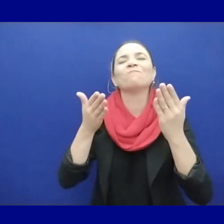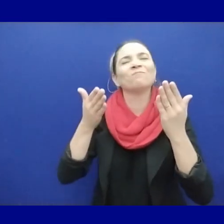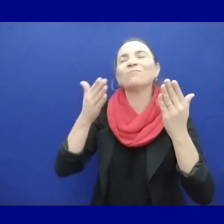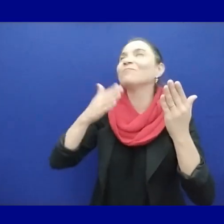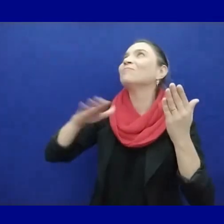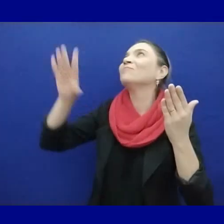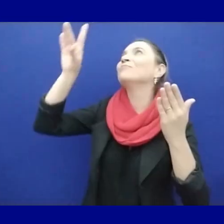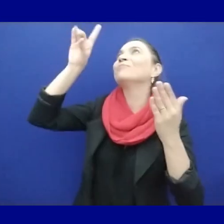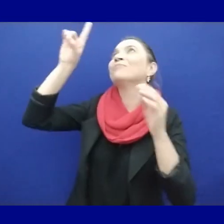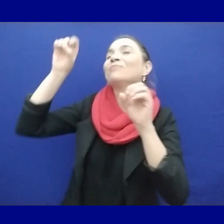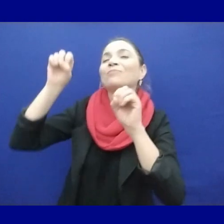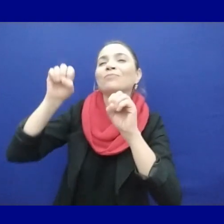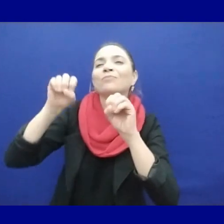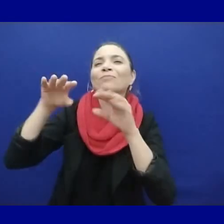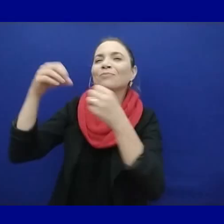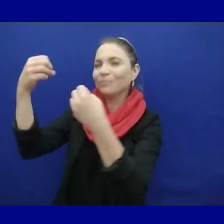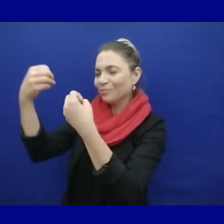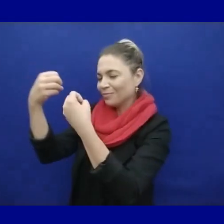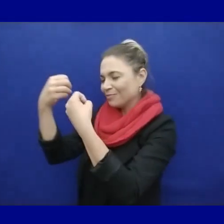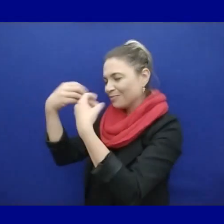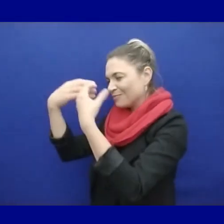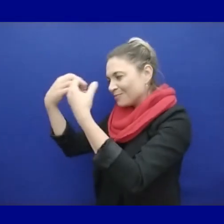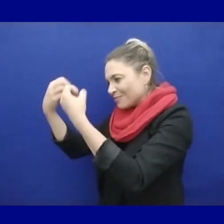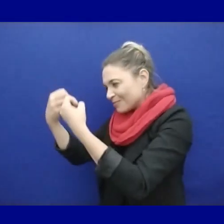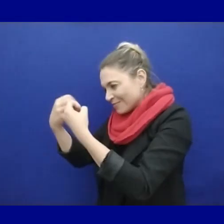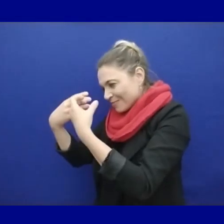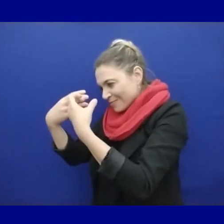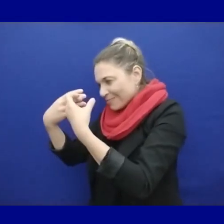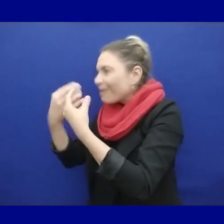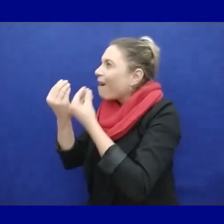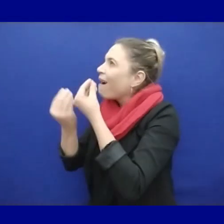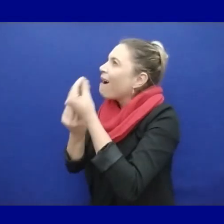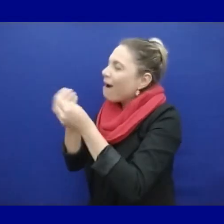Quer ensinar-nos A usar seu